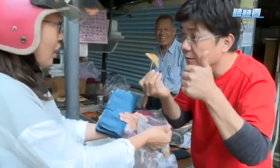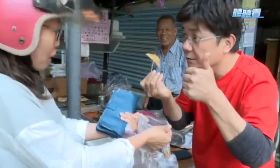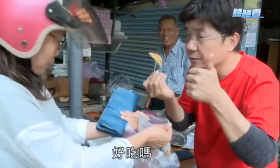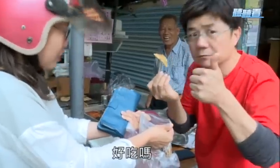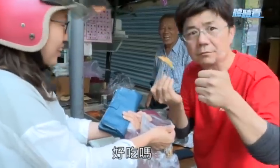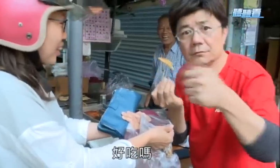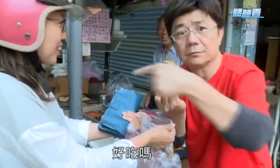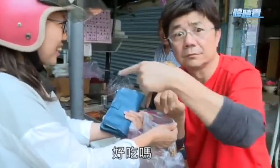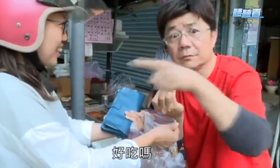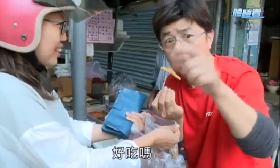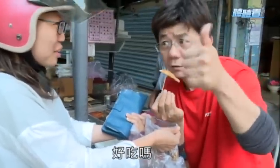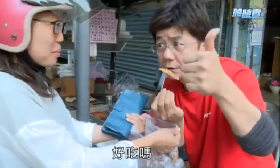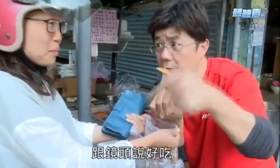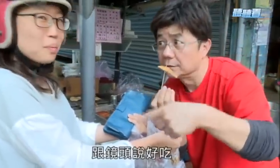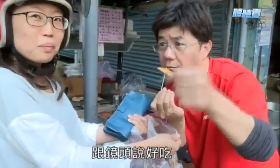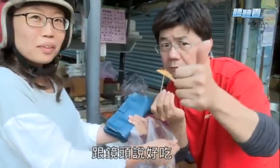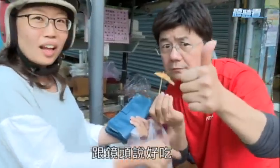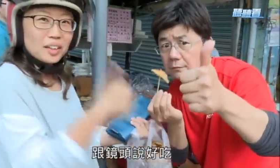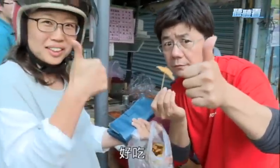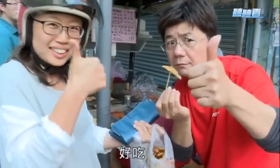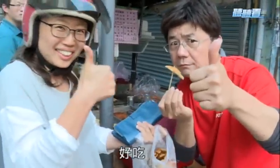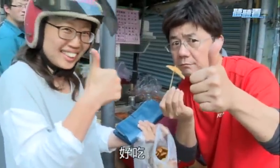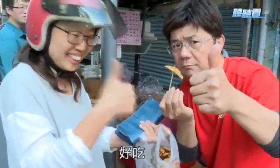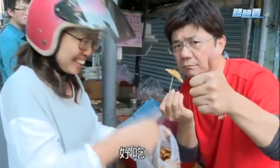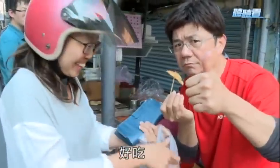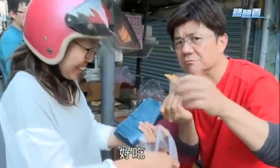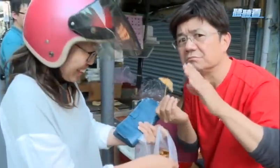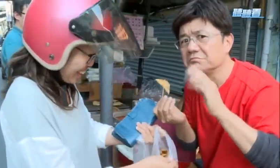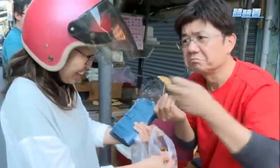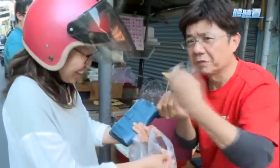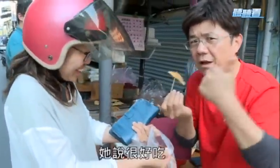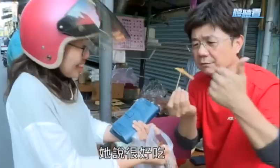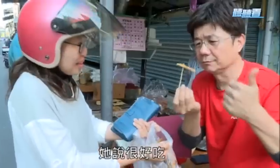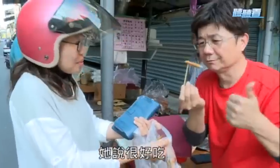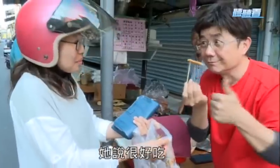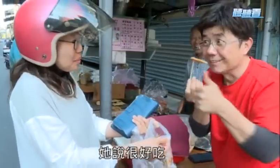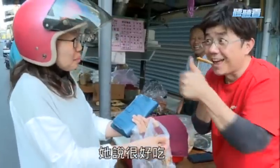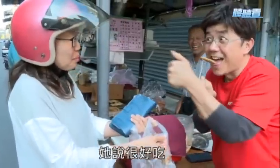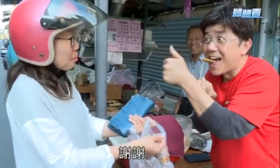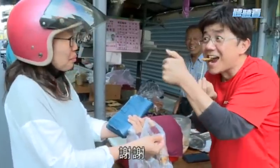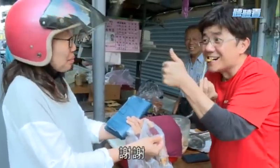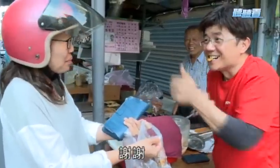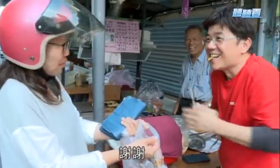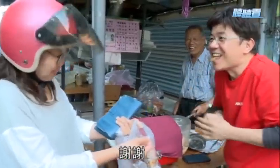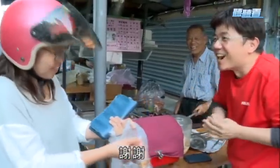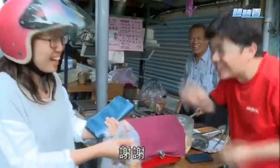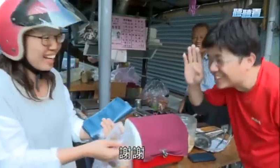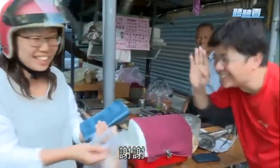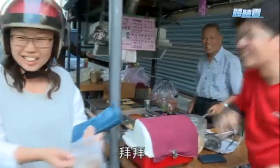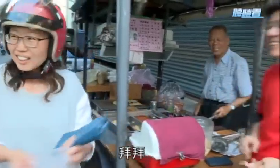了。 好吃吗？跟镜头说好吃，他说很好吃，谢谢啊，拜拜。